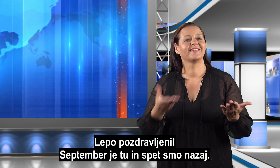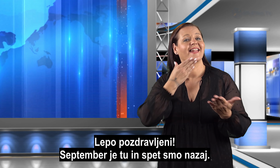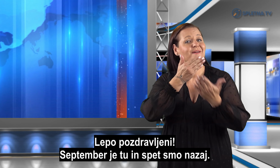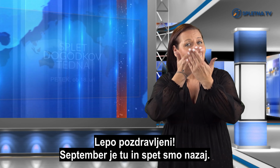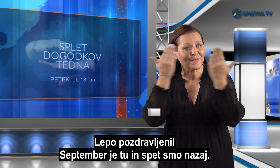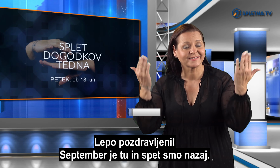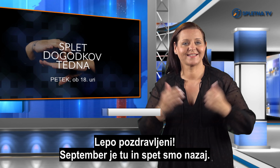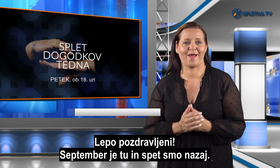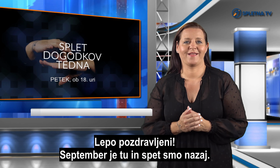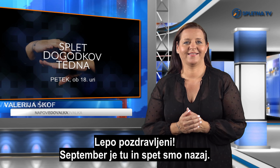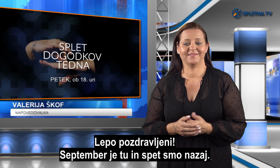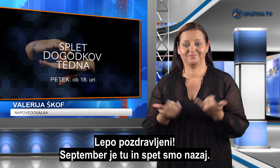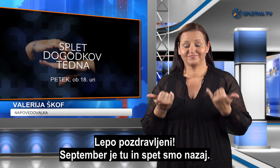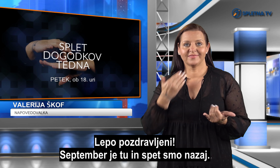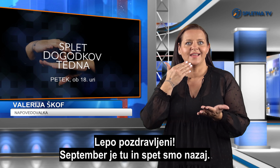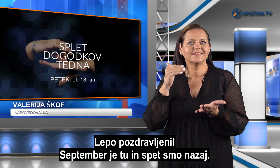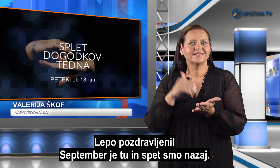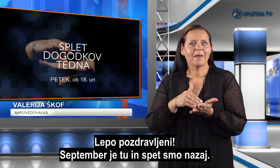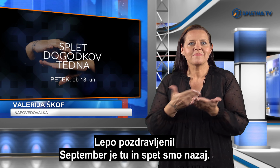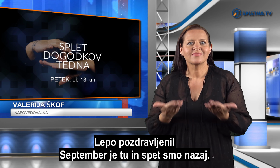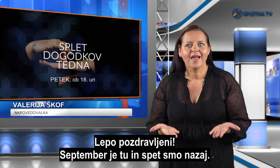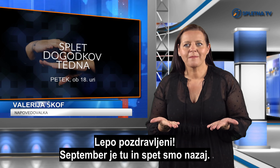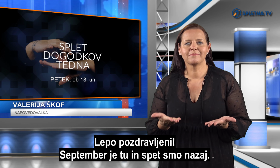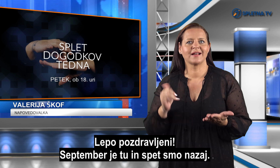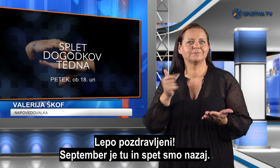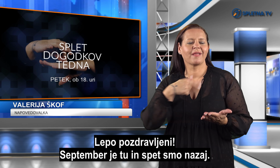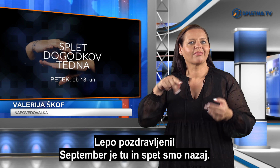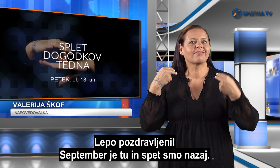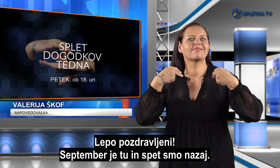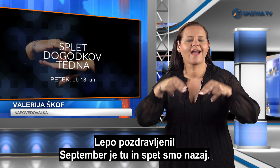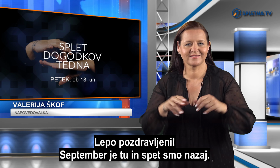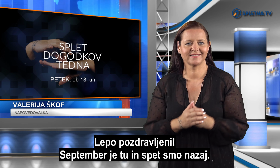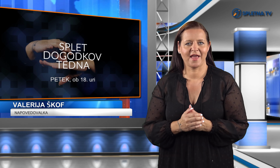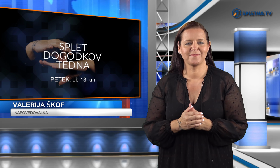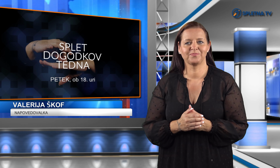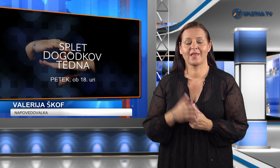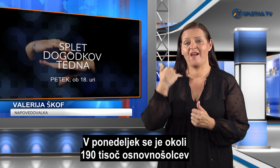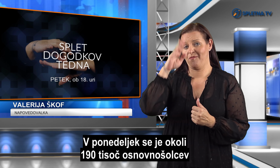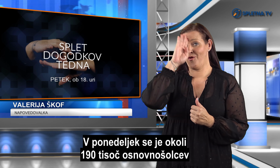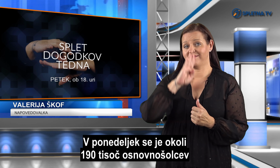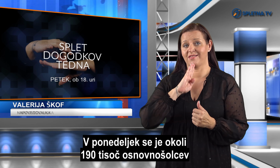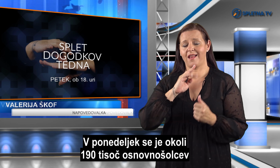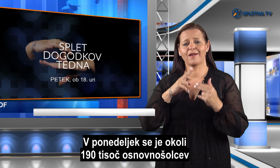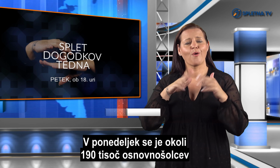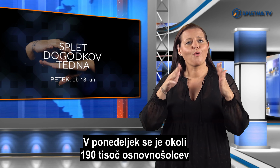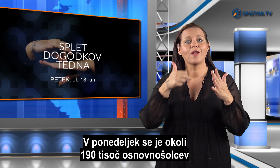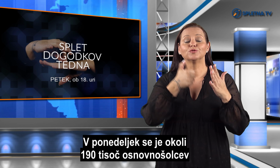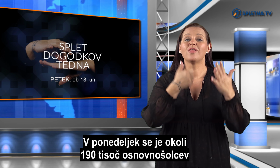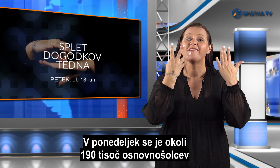Lepo pozdravljeni. September je tu in spet smo nazaj. V ponedeljek se je okoli